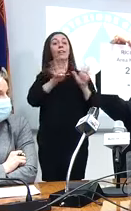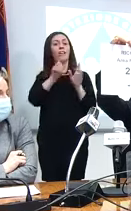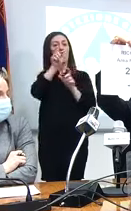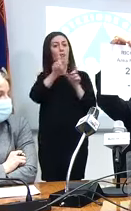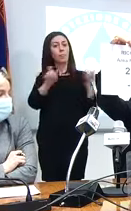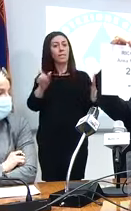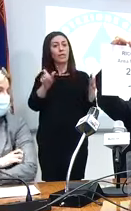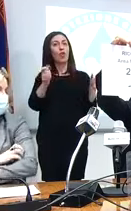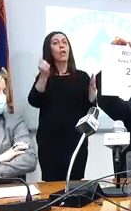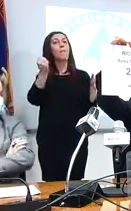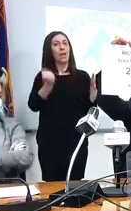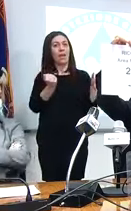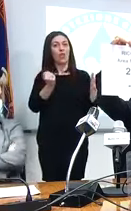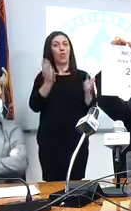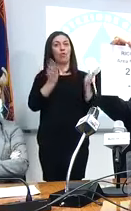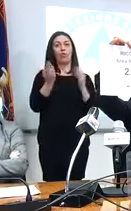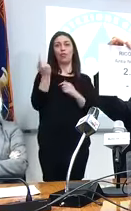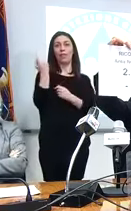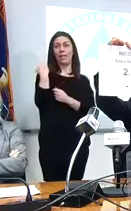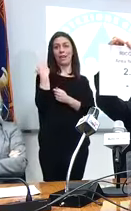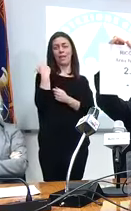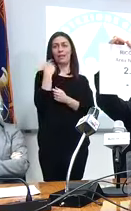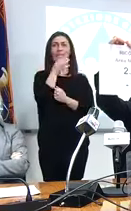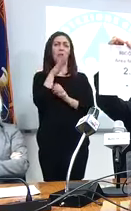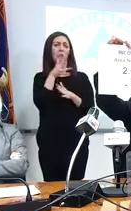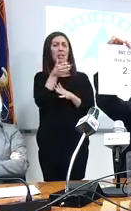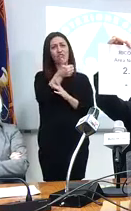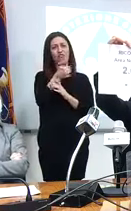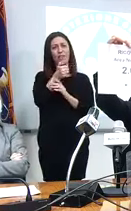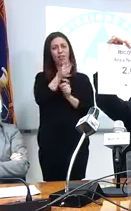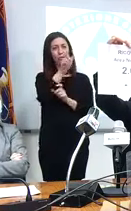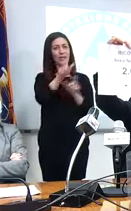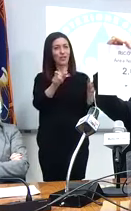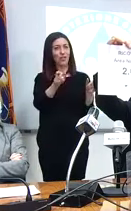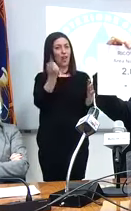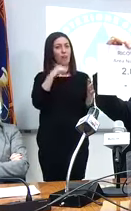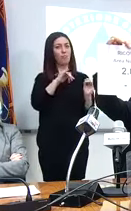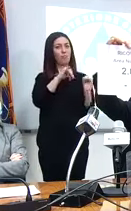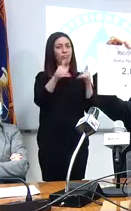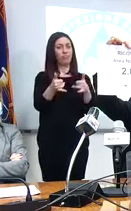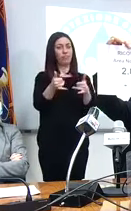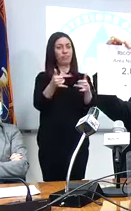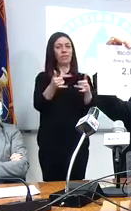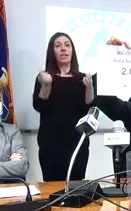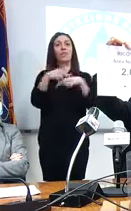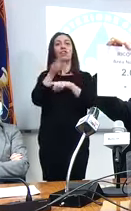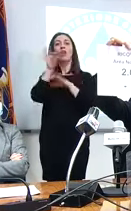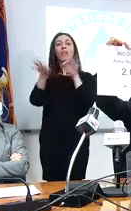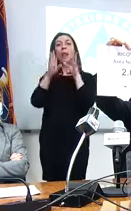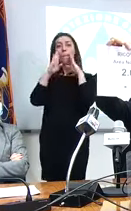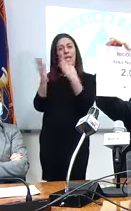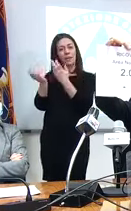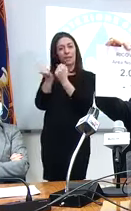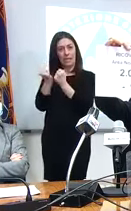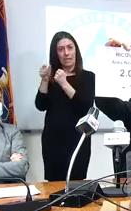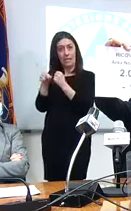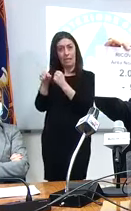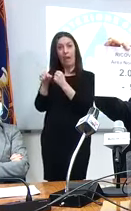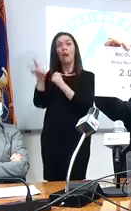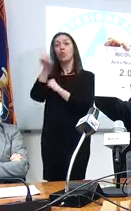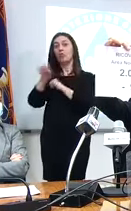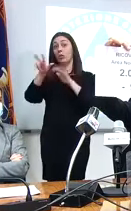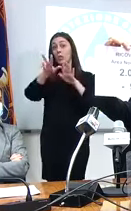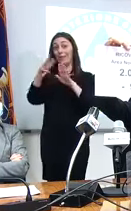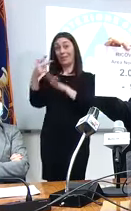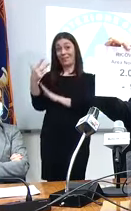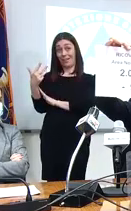persone, sono state dimesse. Meno 7 in terapia intensiva, sono 2.83, sempre comprensivo dei